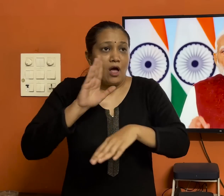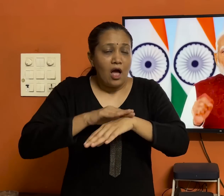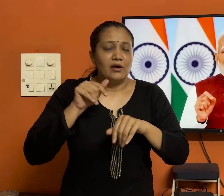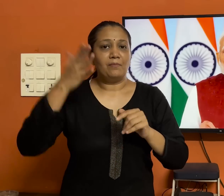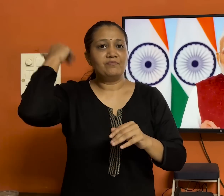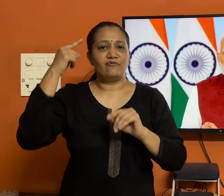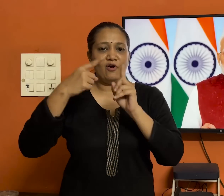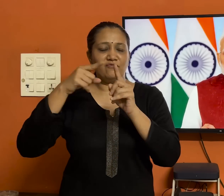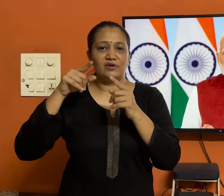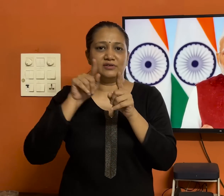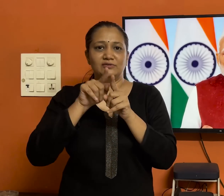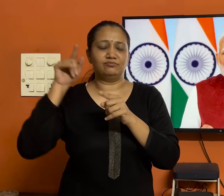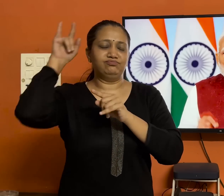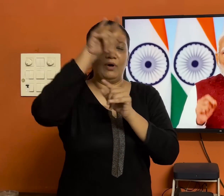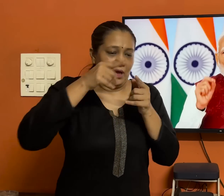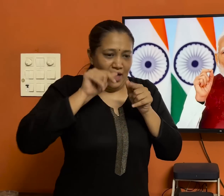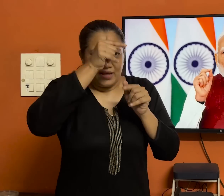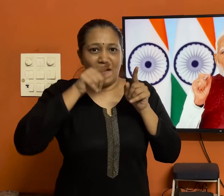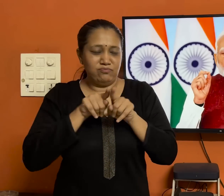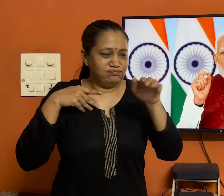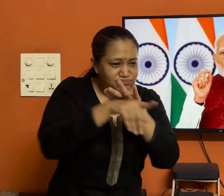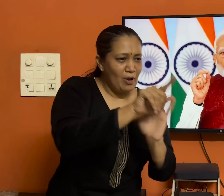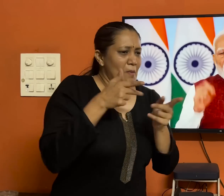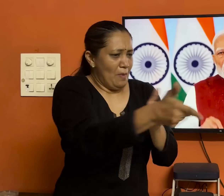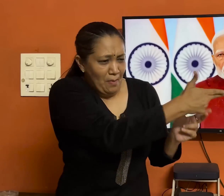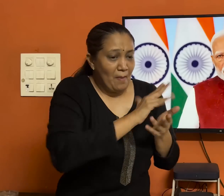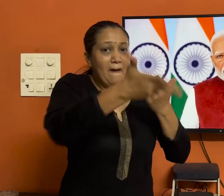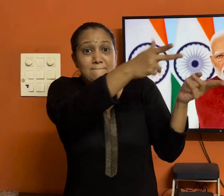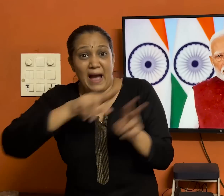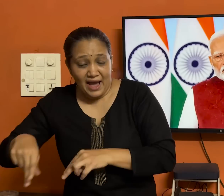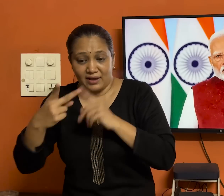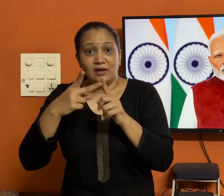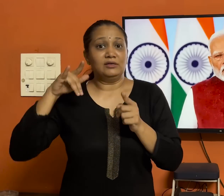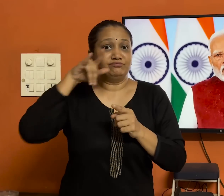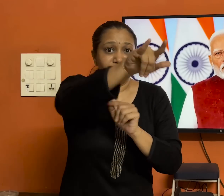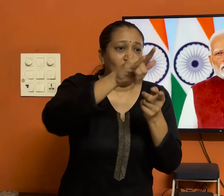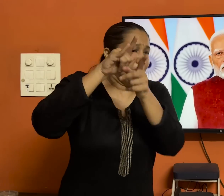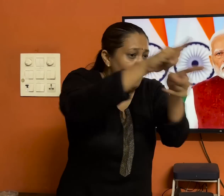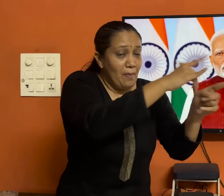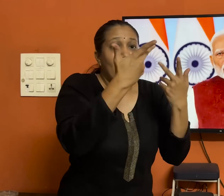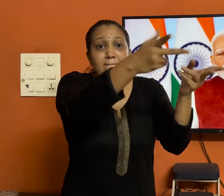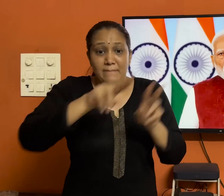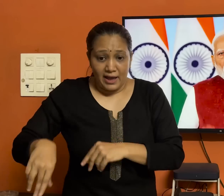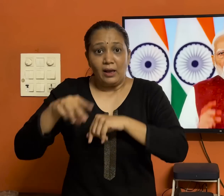सर्जिकल स्ट्राइक और एयर स्ट्राइक के बाद अब